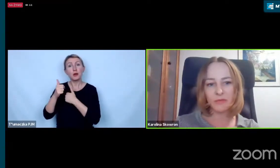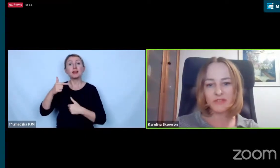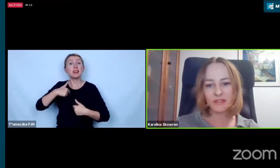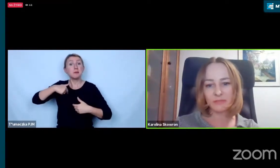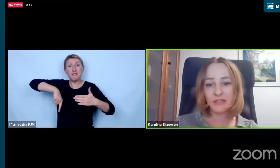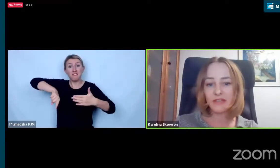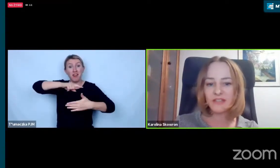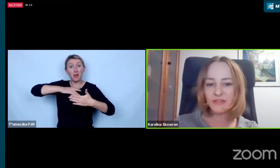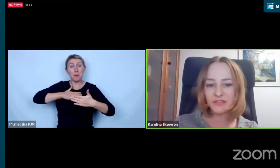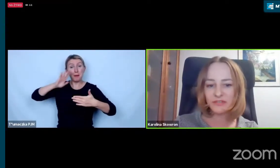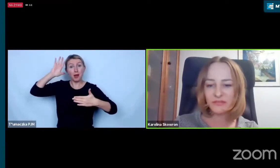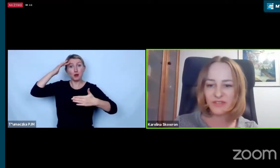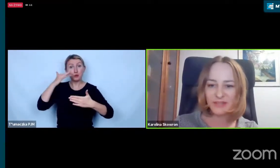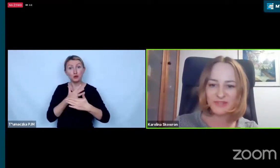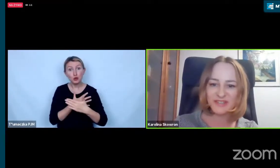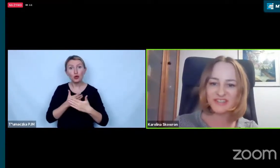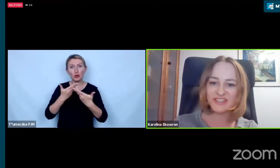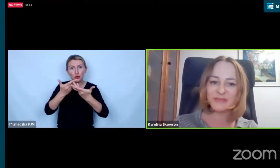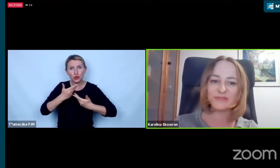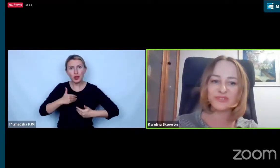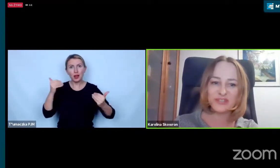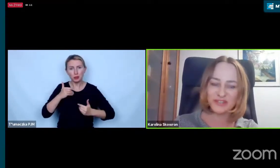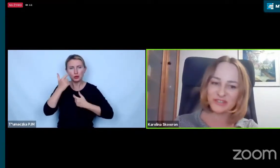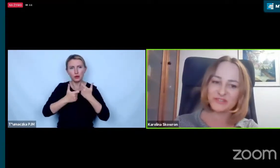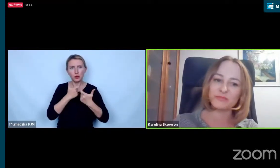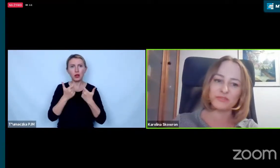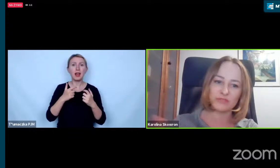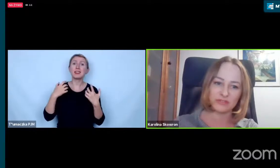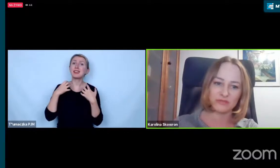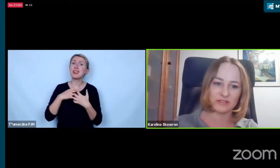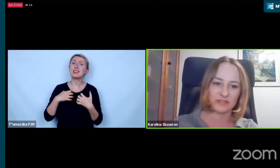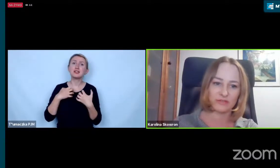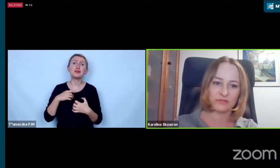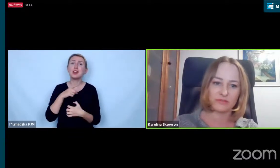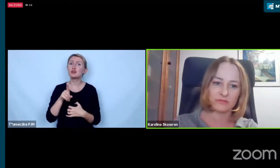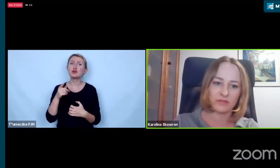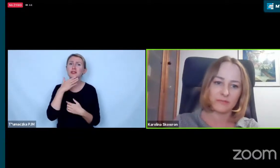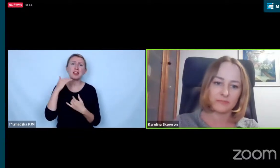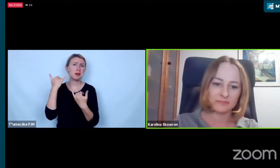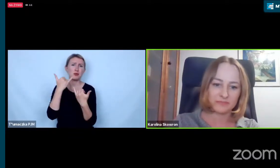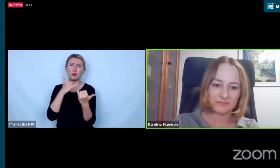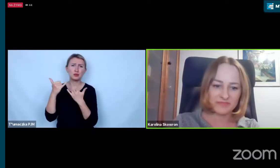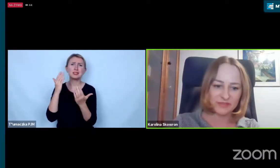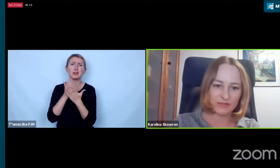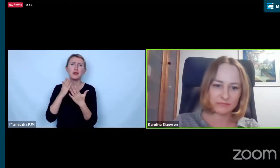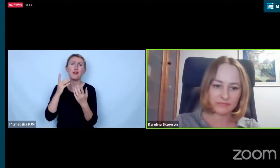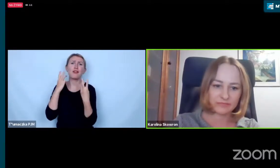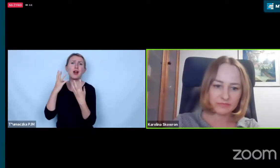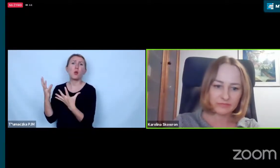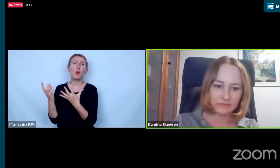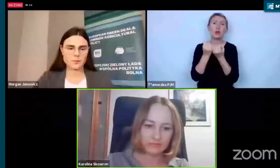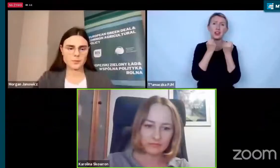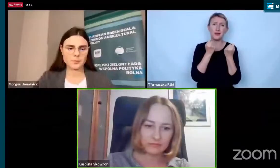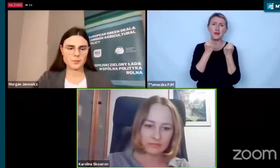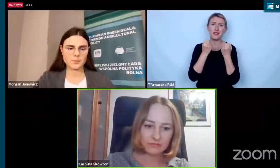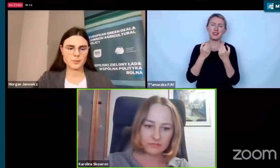moim zdaniem a dla zwierząt w jakimś sensie nie ma różnicy jeżeli wciąż będą ratowane na końcu dziękuję